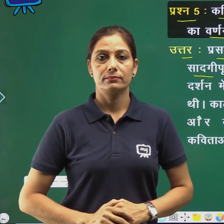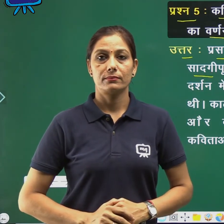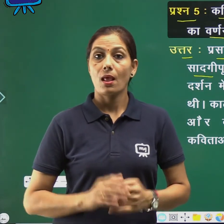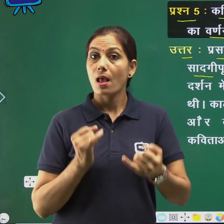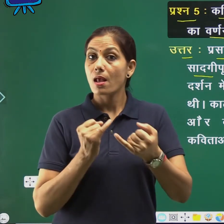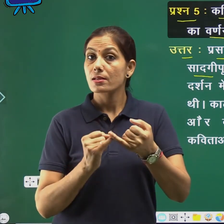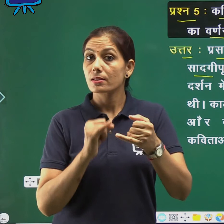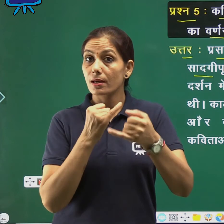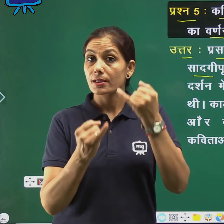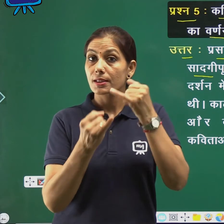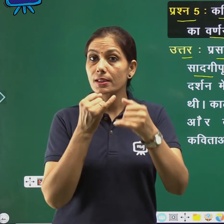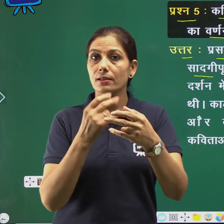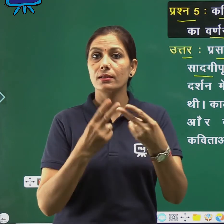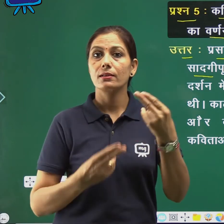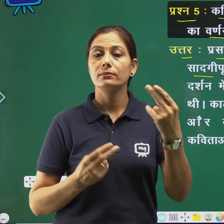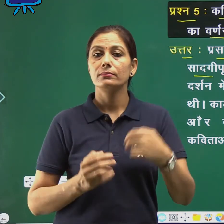इतिहास